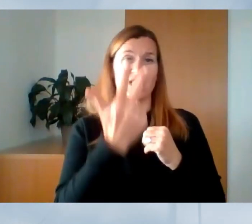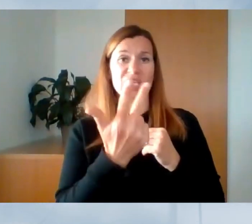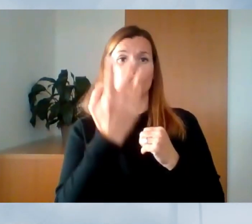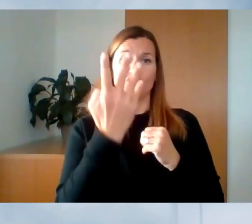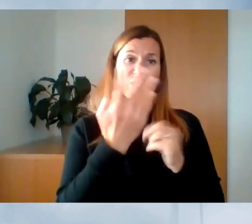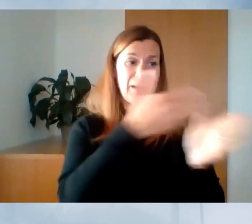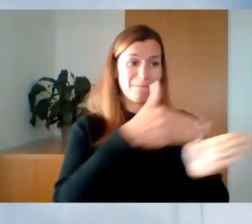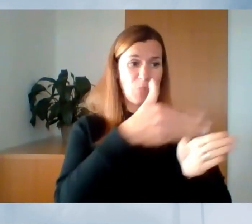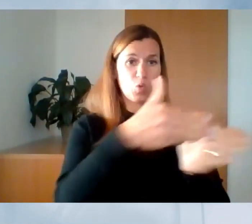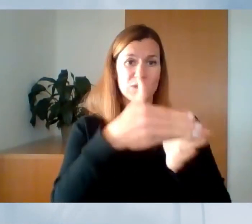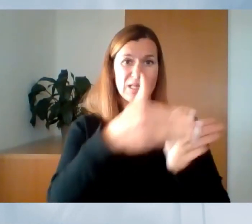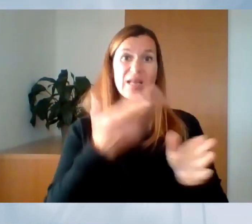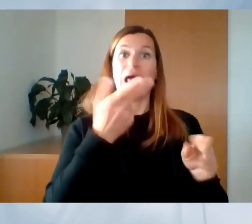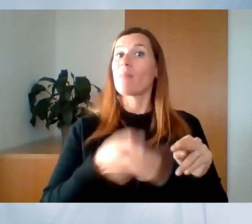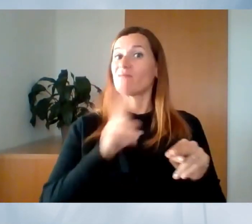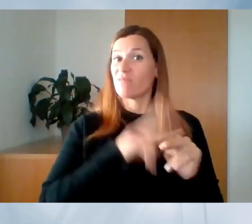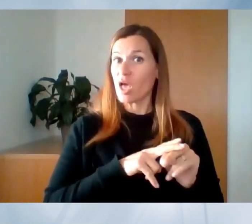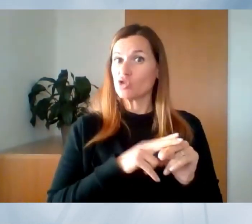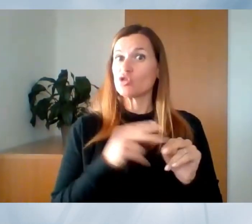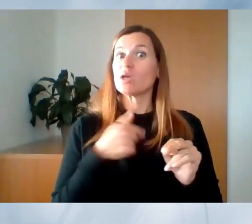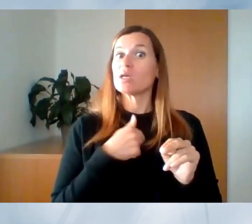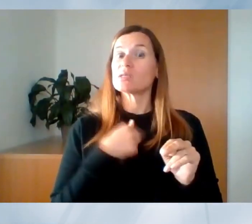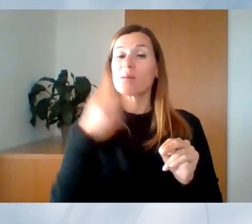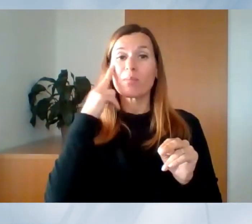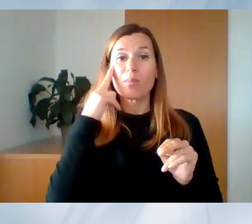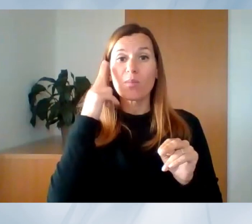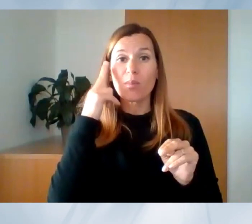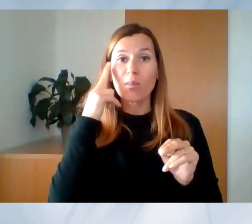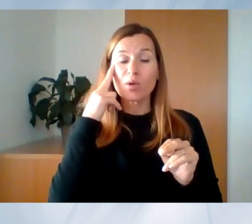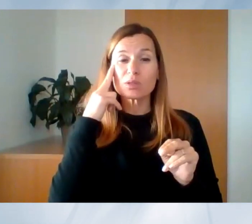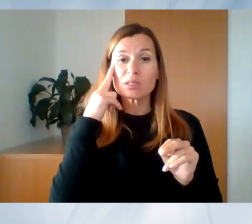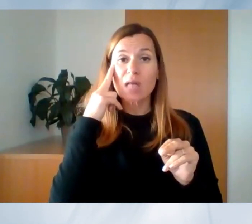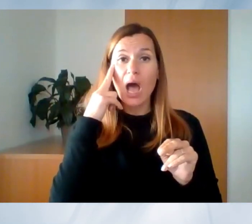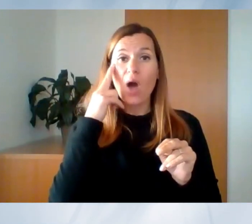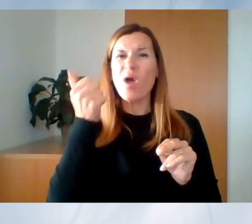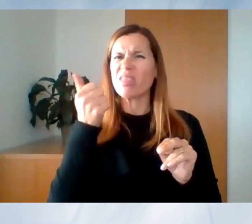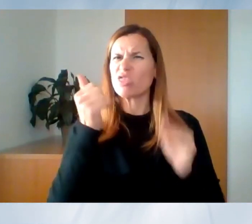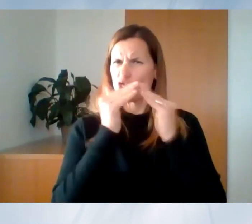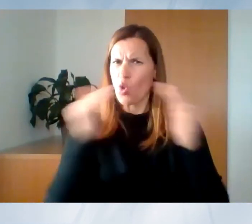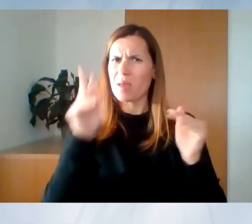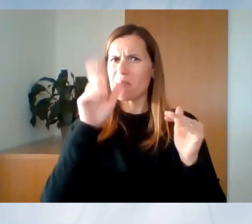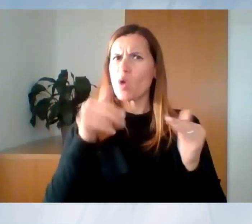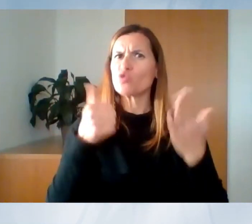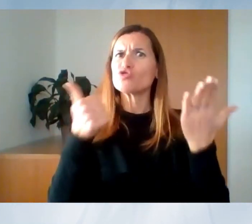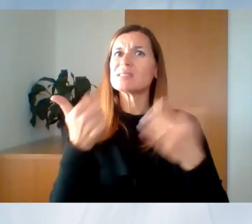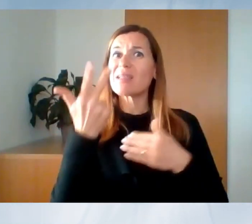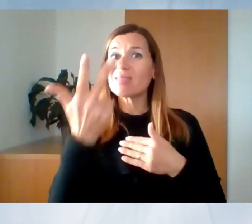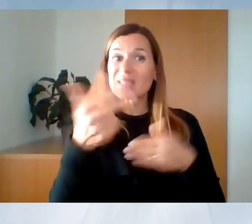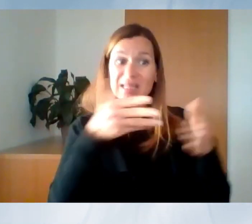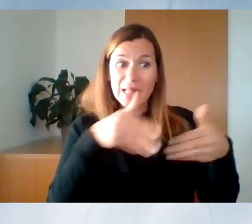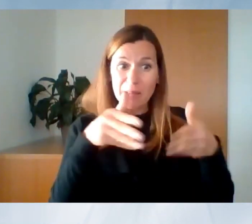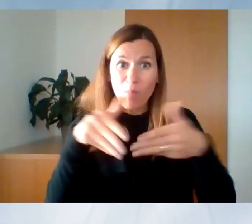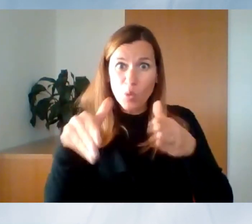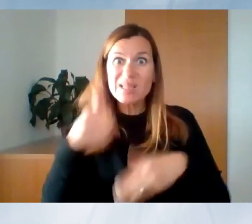postelje ali pa tudi več. Jaz sem še dom poznal, ki je imel 36 sobo, 36 postelami, no danes